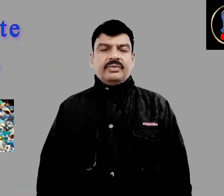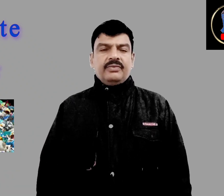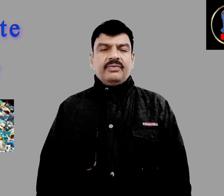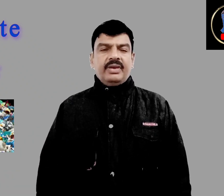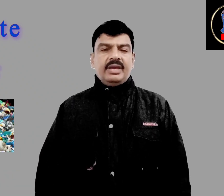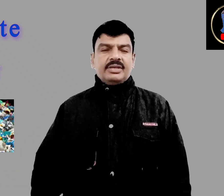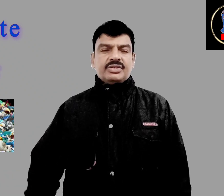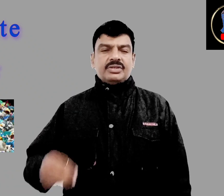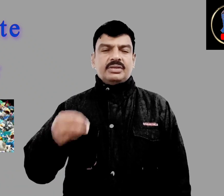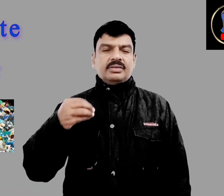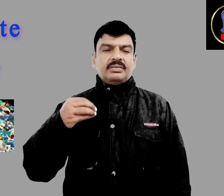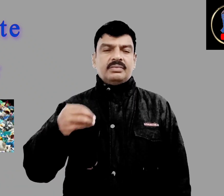वेस्ट।